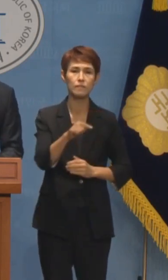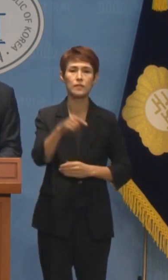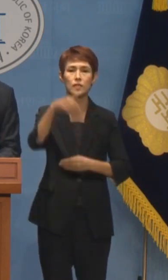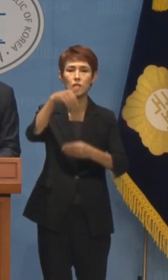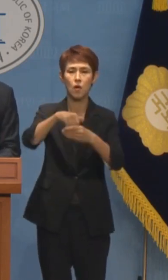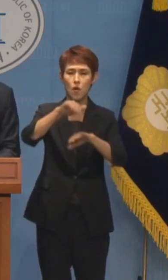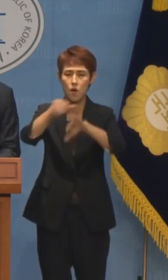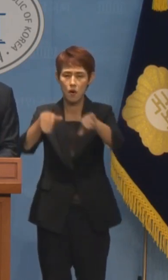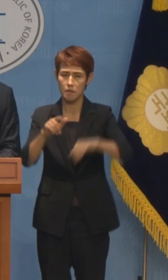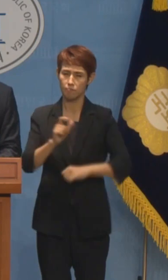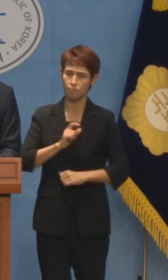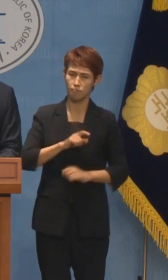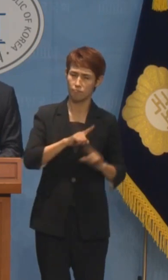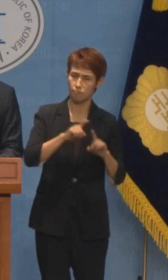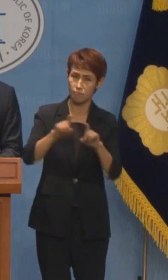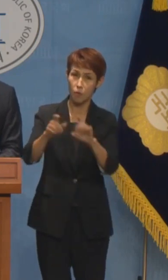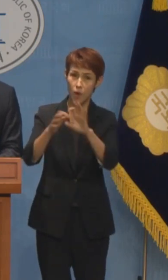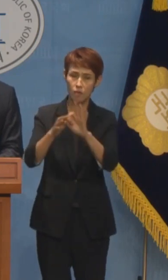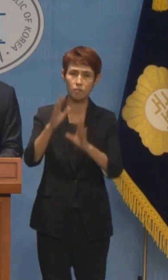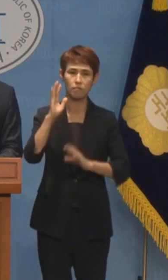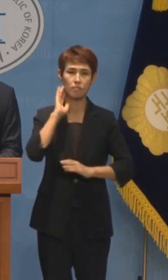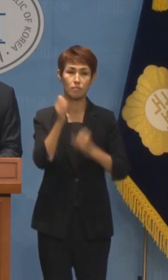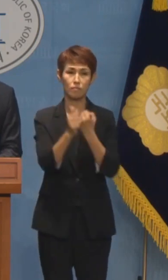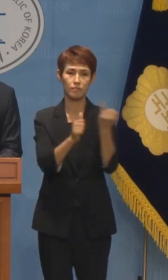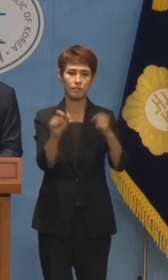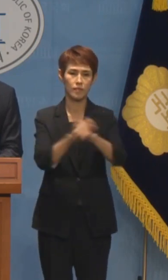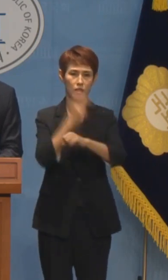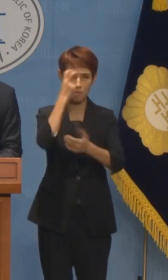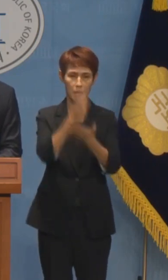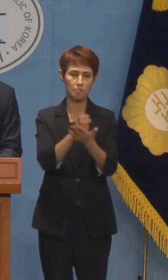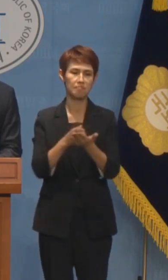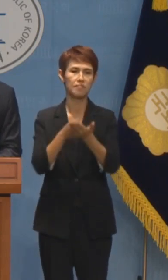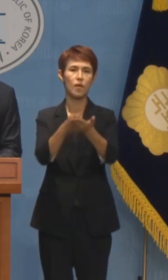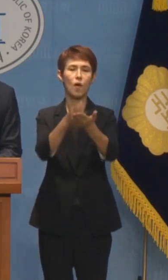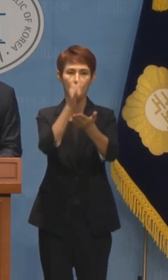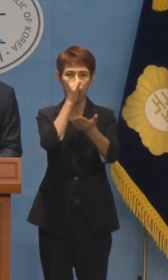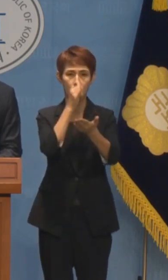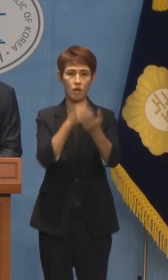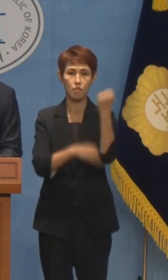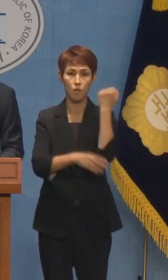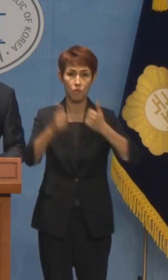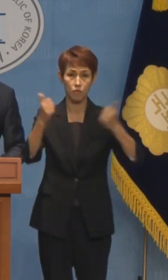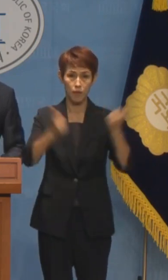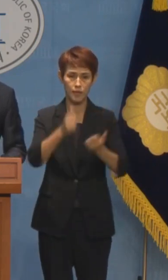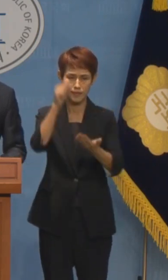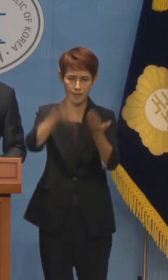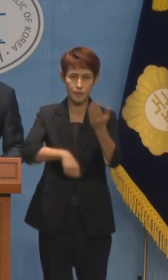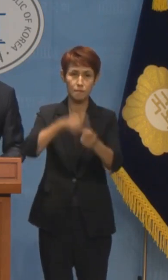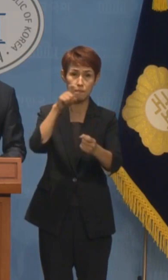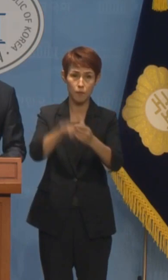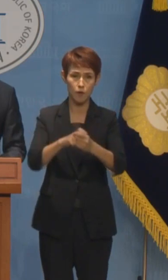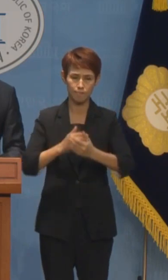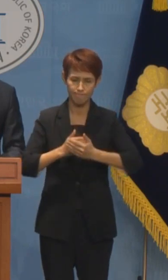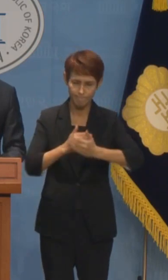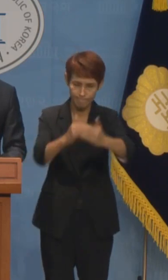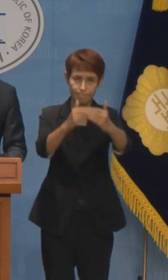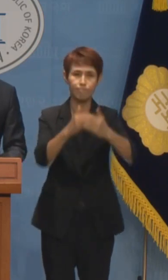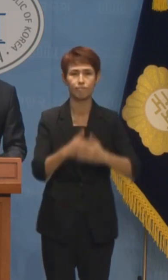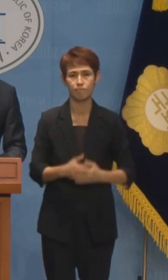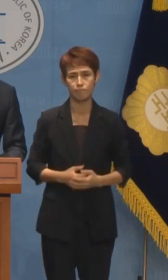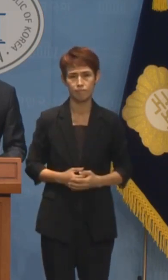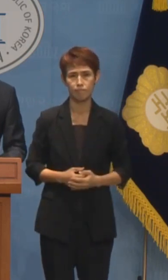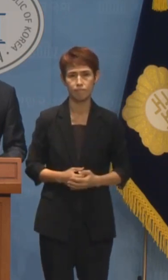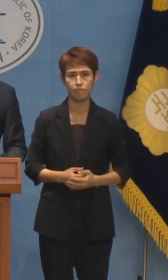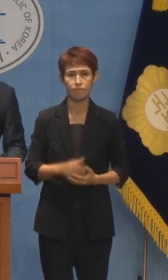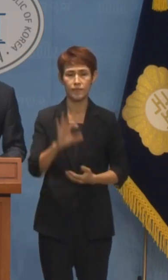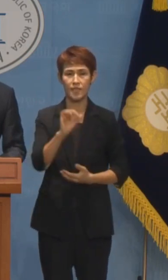포함한 새로운 김건희 특허법을 발휘했습니다 본회의 통과를 위해 흔들림 없이 절차를 발박 하겠습니다